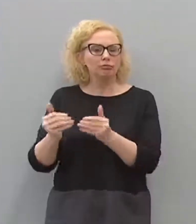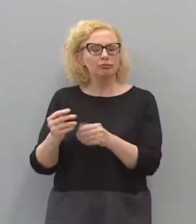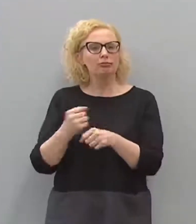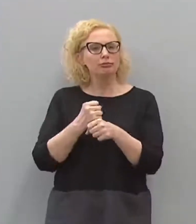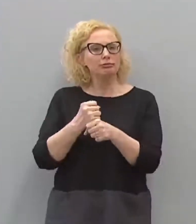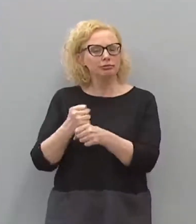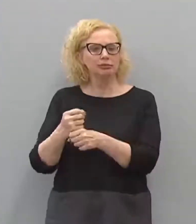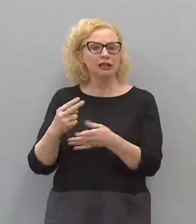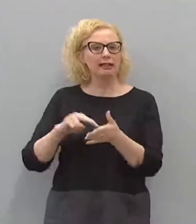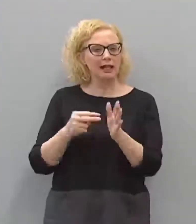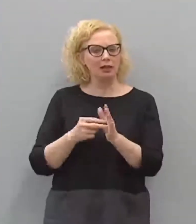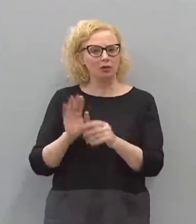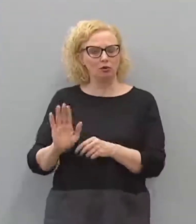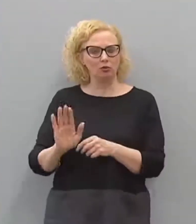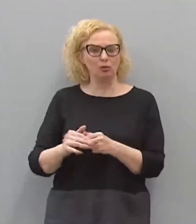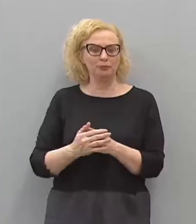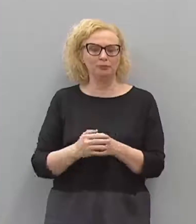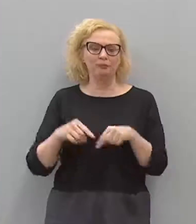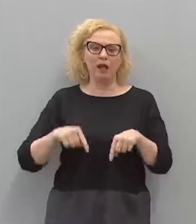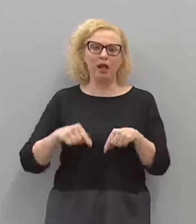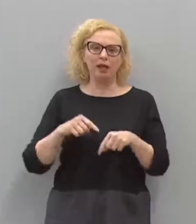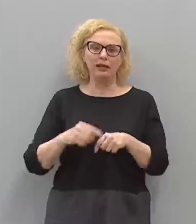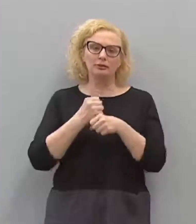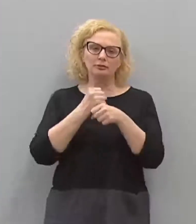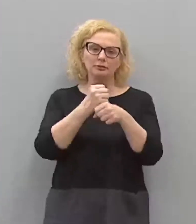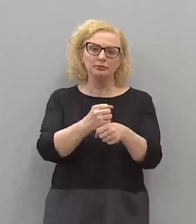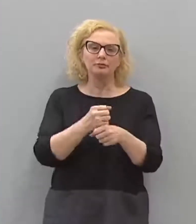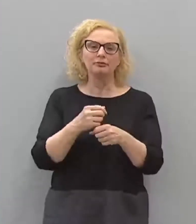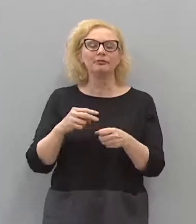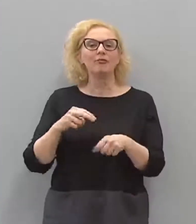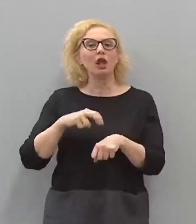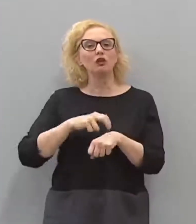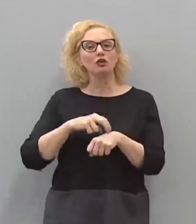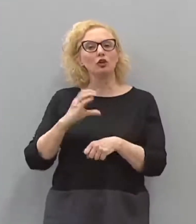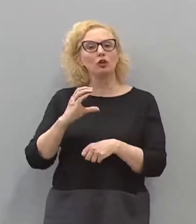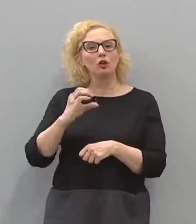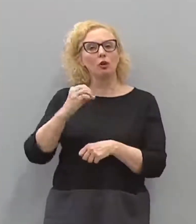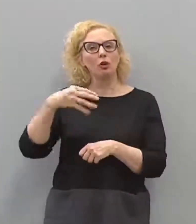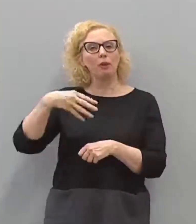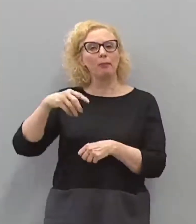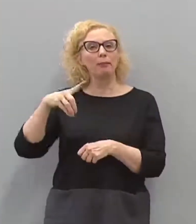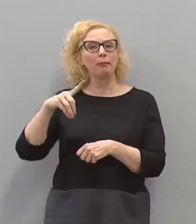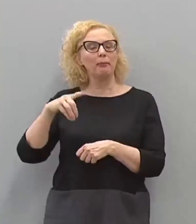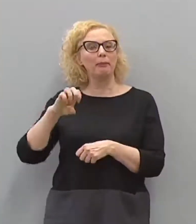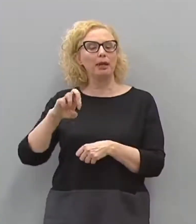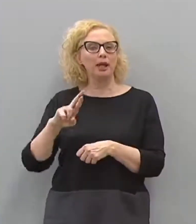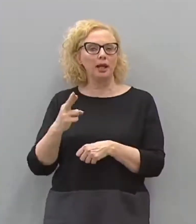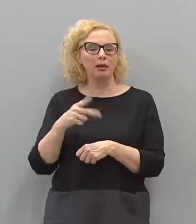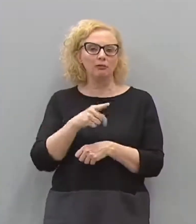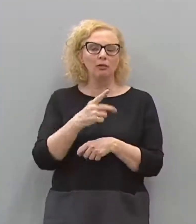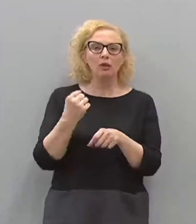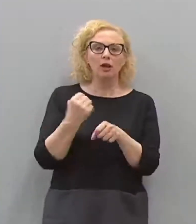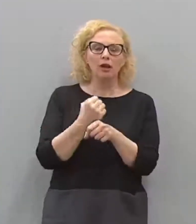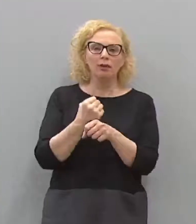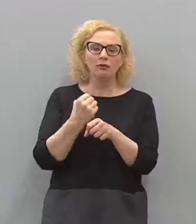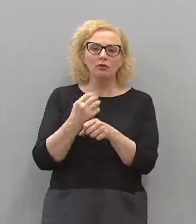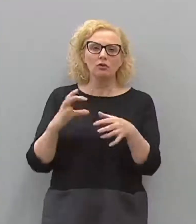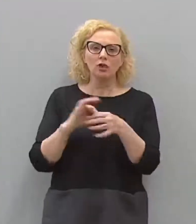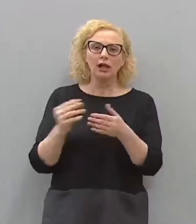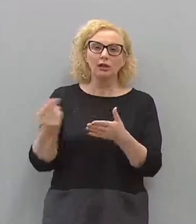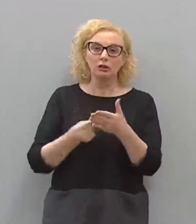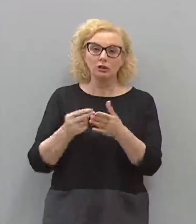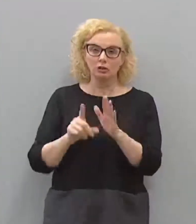tecnici io lasciare la parola al dottor comper che ha lavorato per la costruzione del disegno di legge